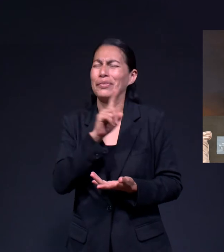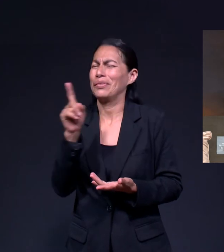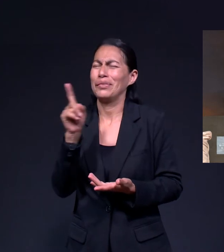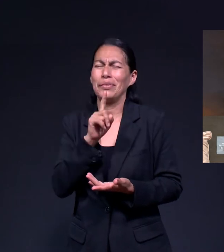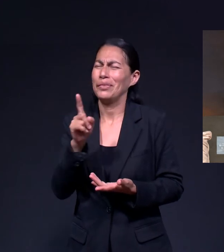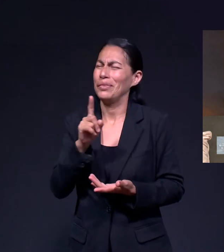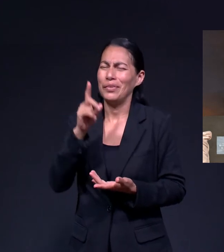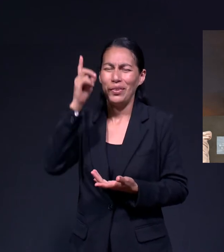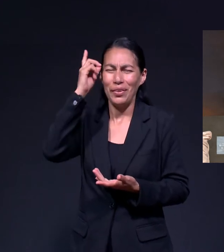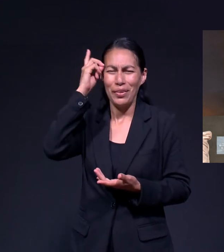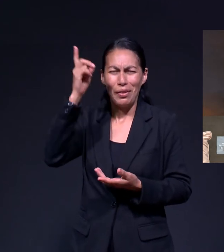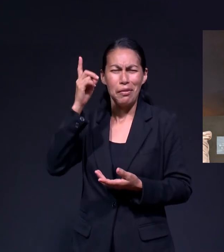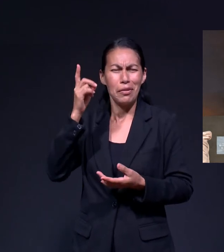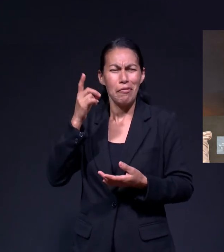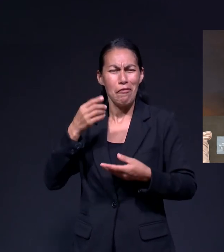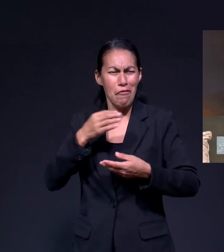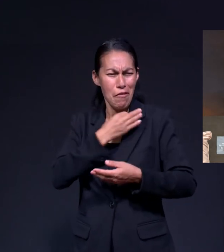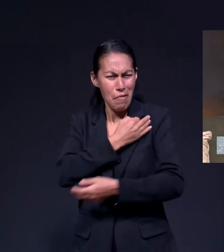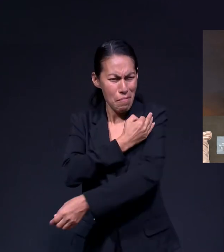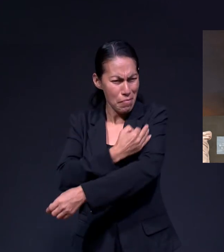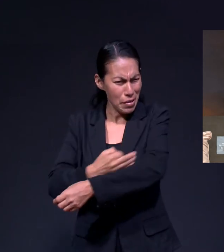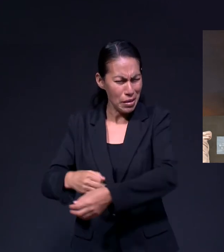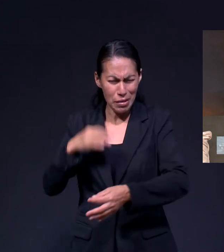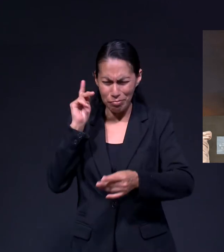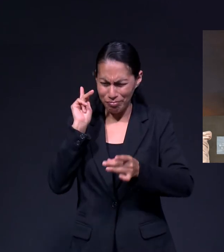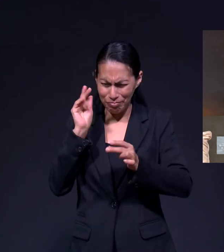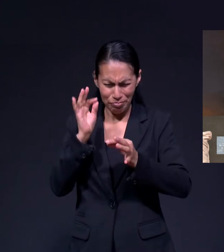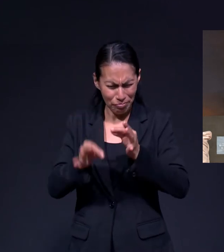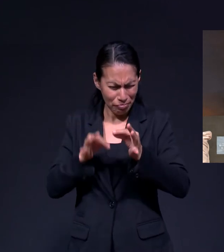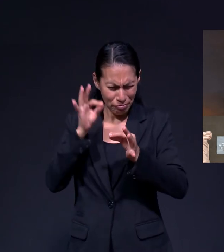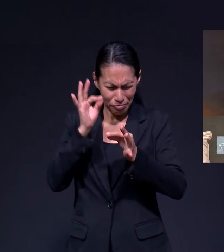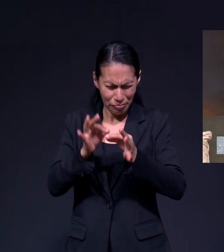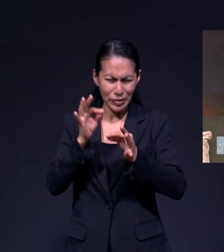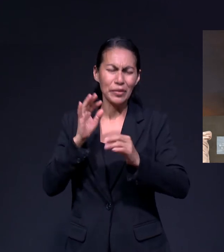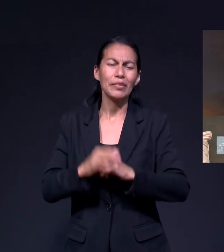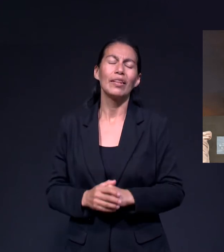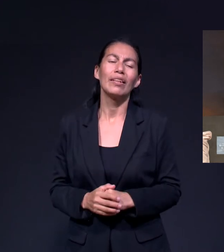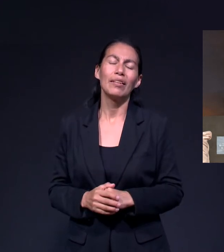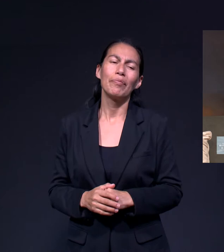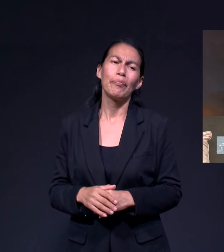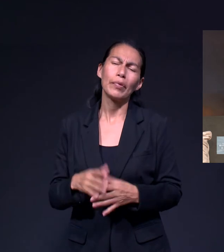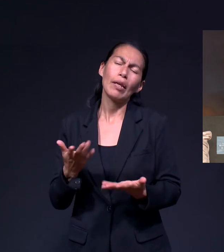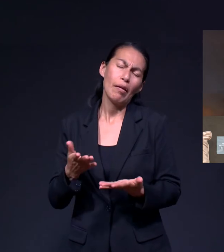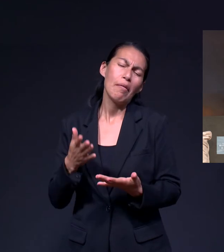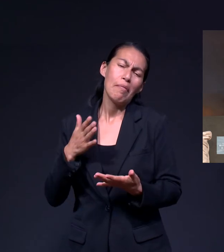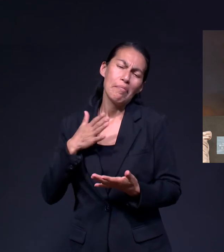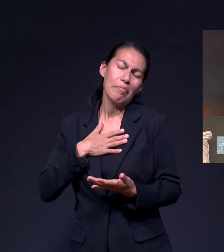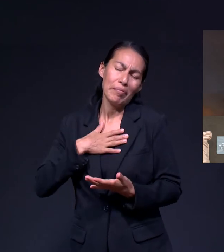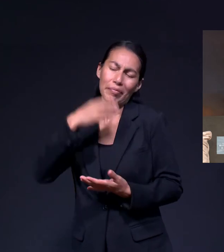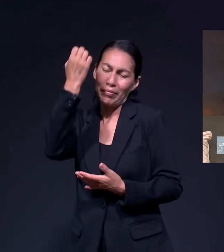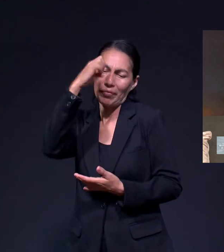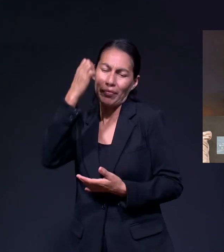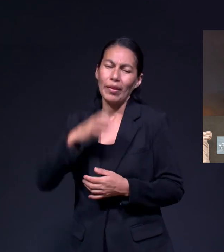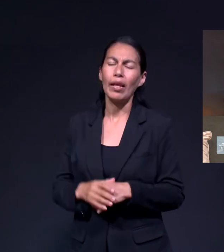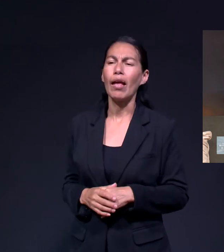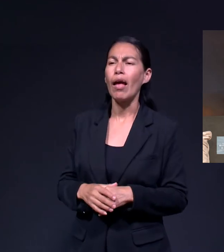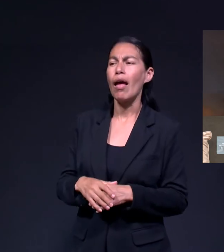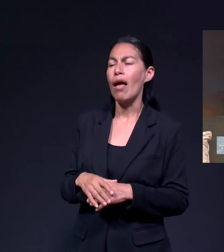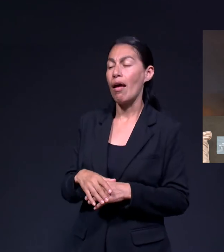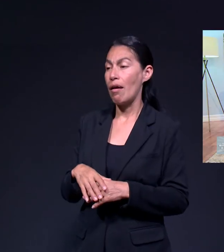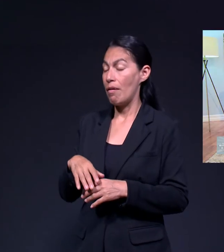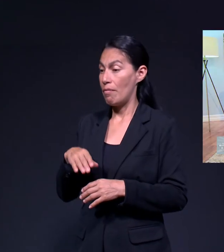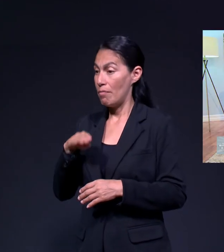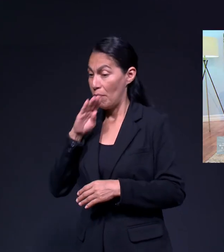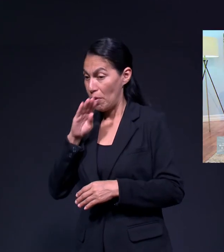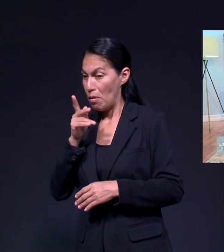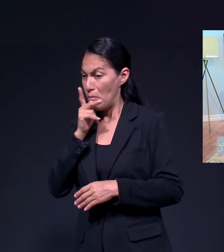adventistas este entonces de muy pequeño yo recibí esa educación mi abuelita me levantaba a las 6 de la mañana a